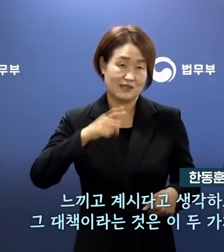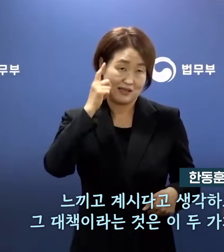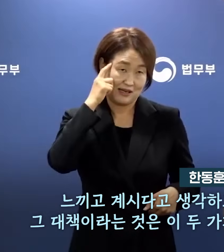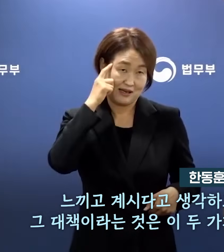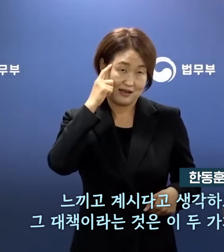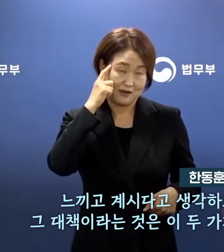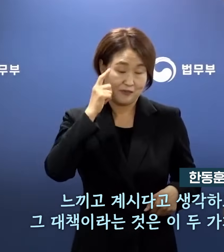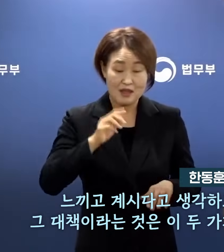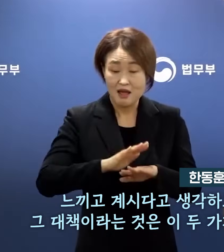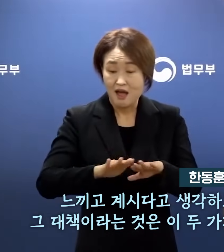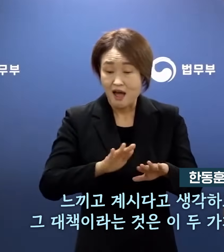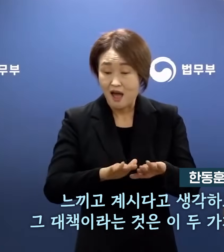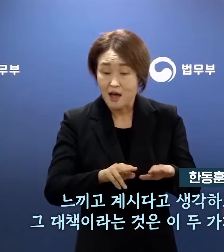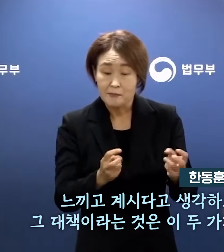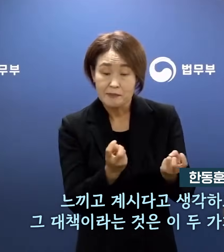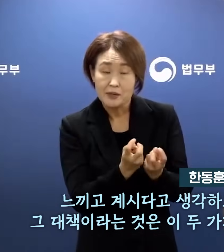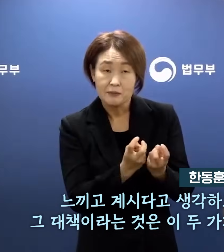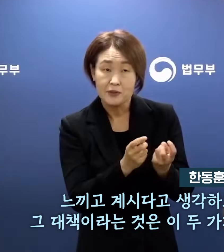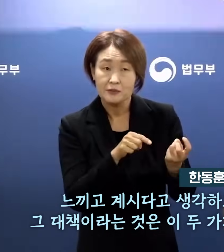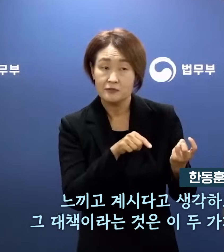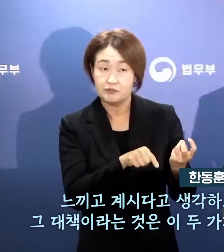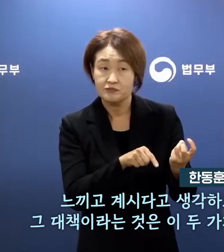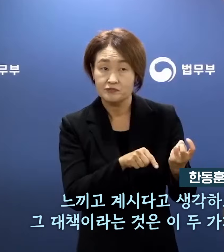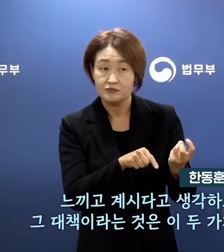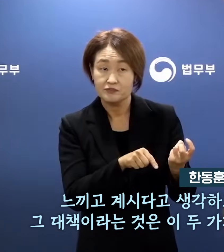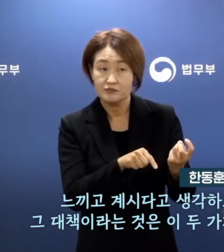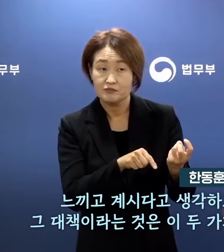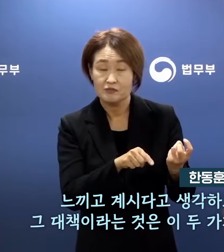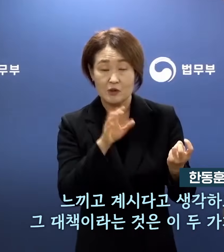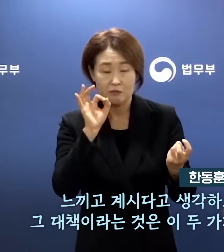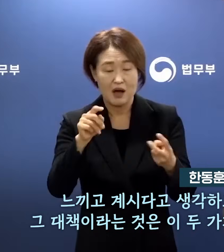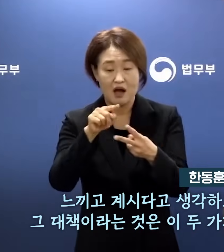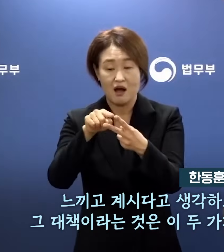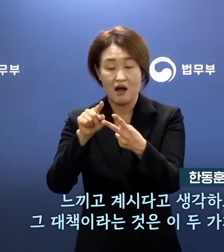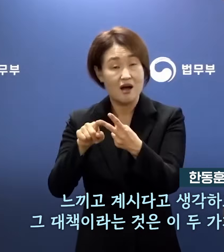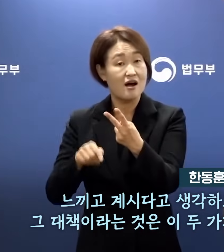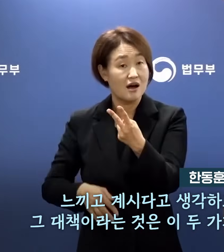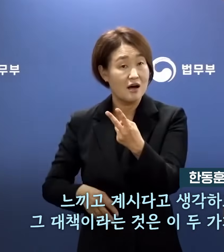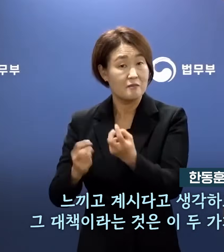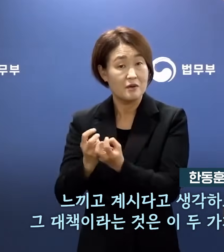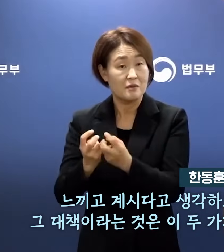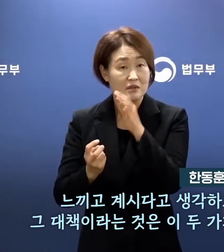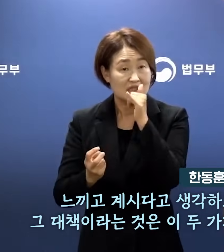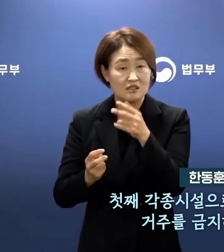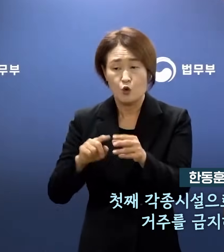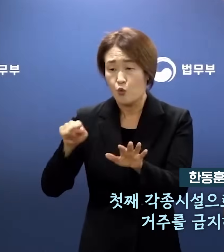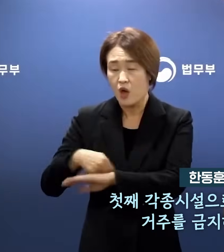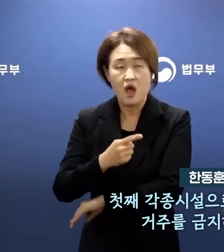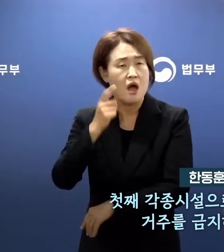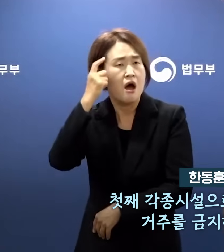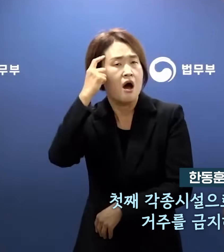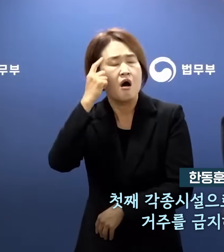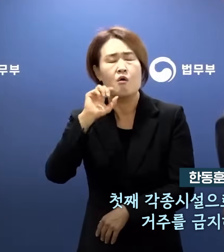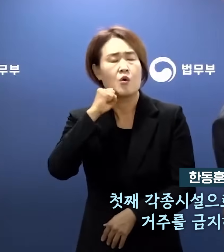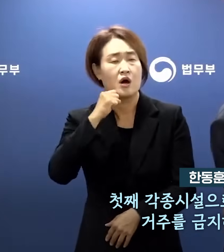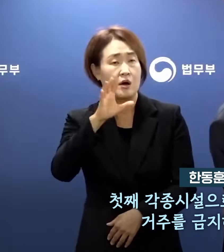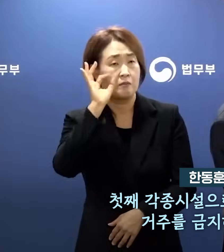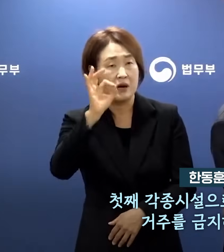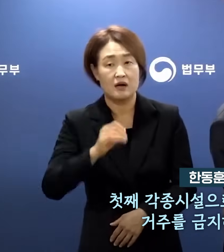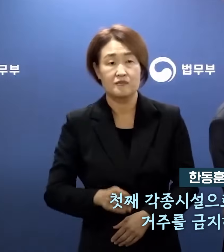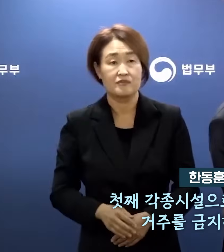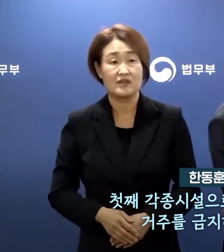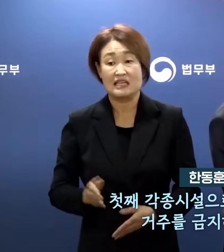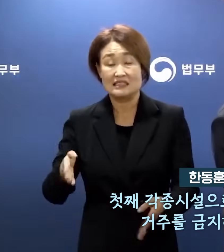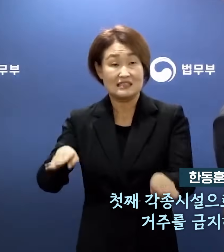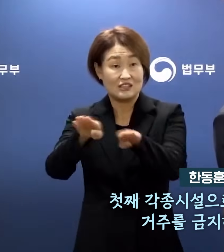그 대책이라는 것은 이 두 가지 외에는 상상하기가 어렵습니다. 첫째, 각종